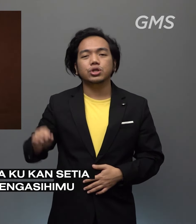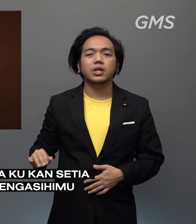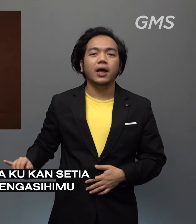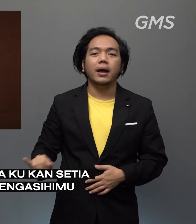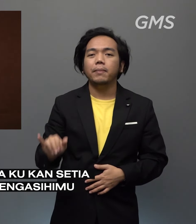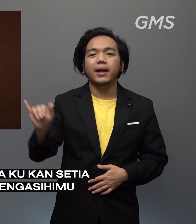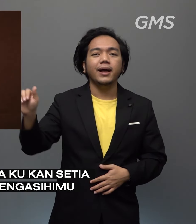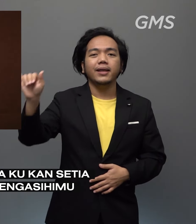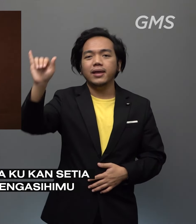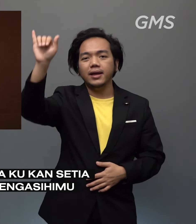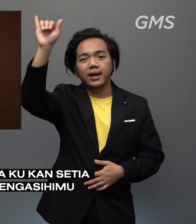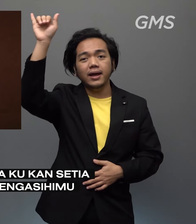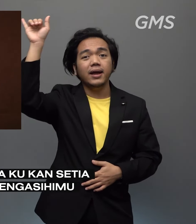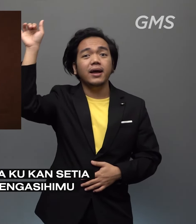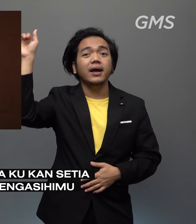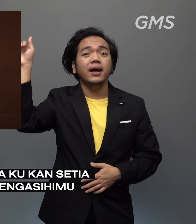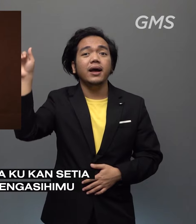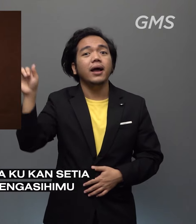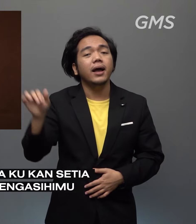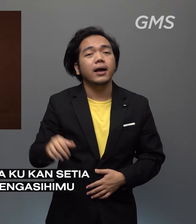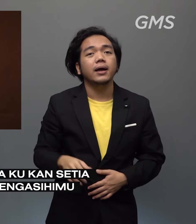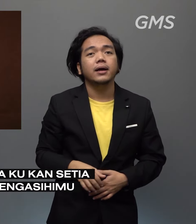untuk selamanya